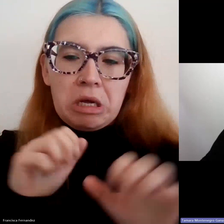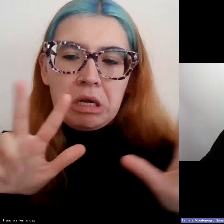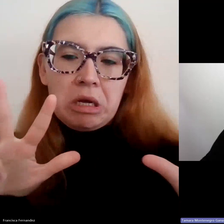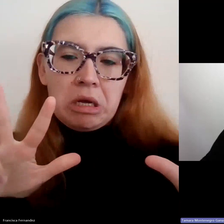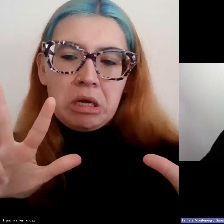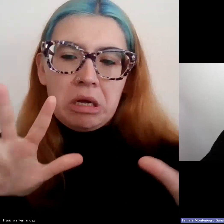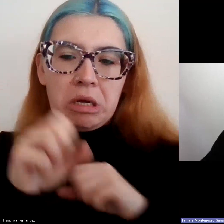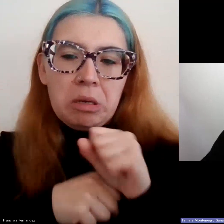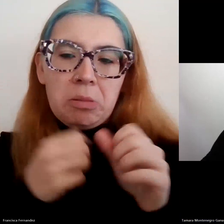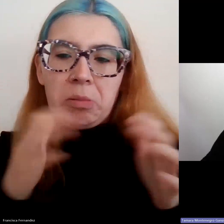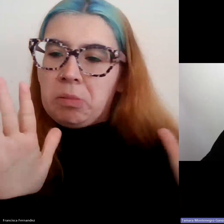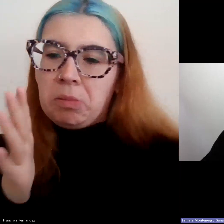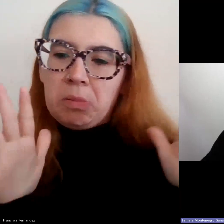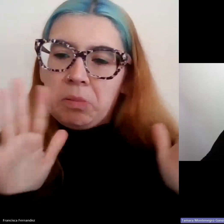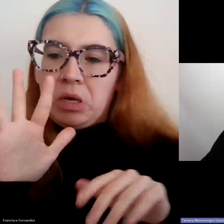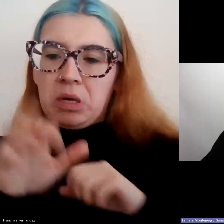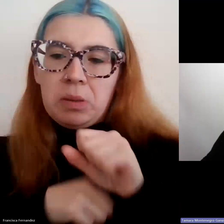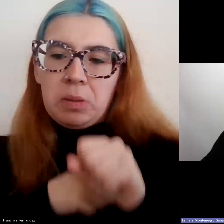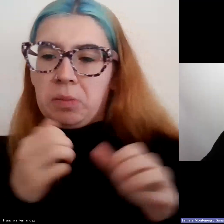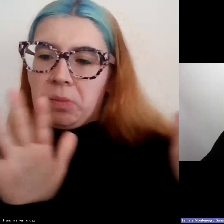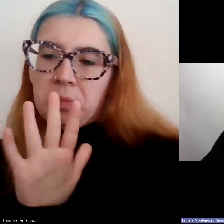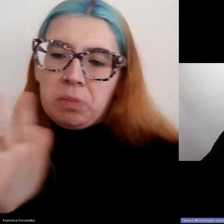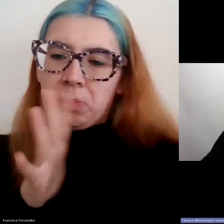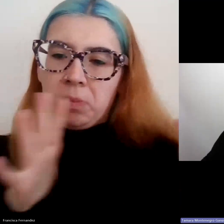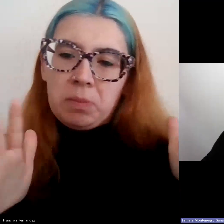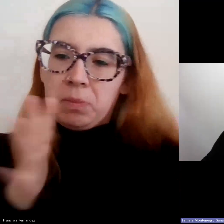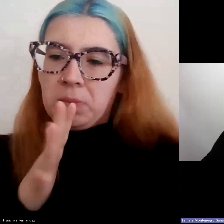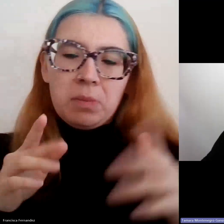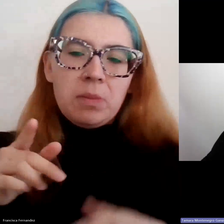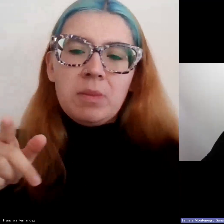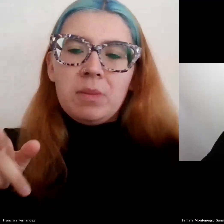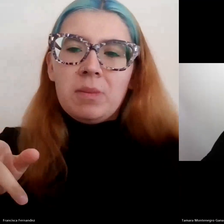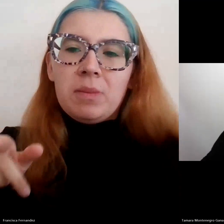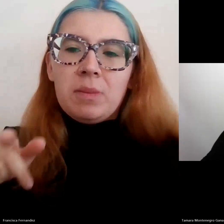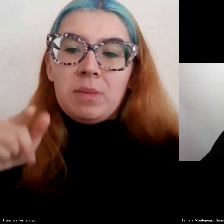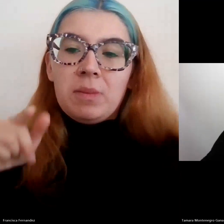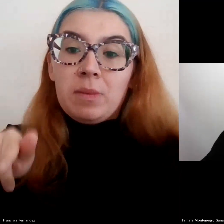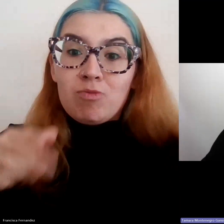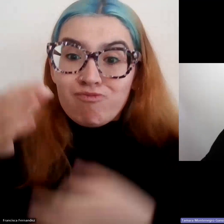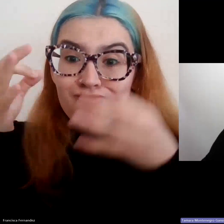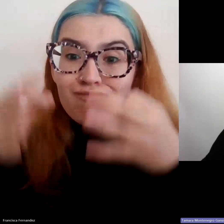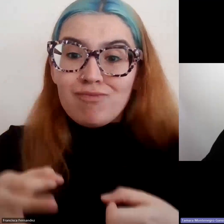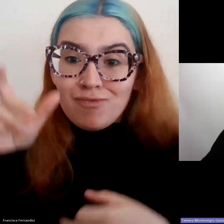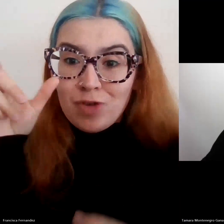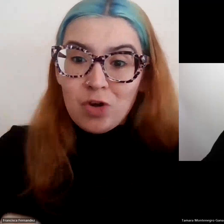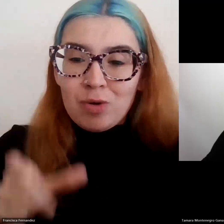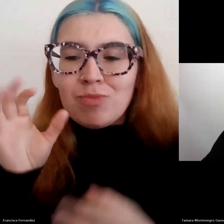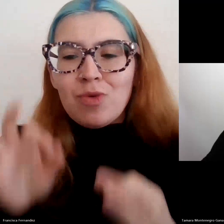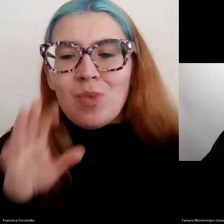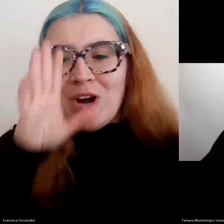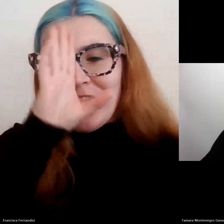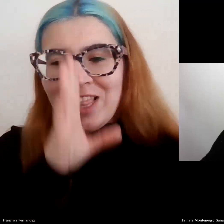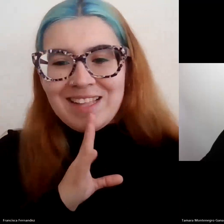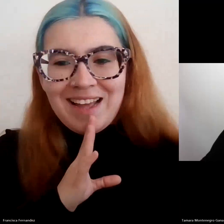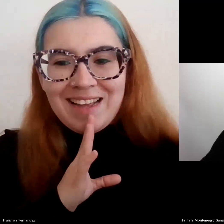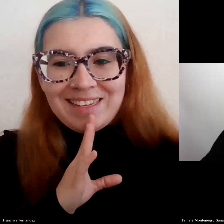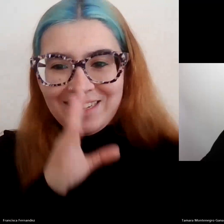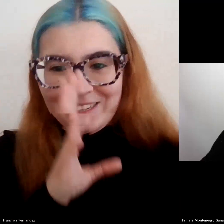más o menos, tenía 8 años, más o menos, 9 años, Un estudiante, un sí, un estudiante, estudiante sordo de la escuela.